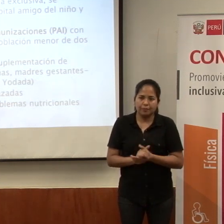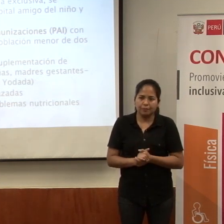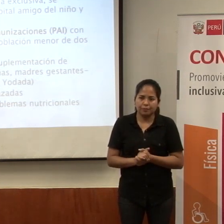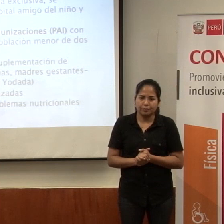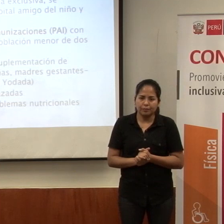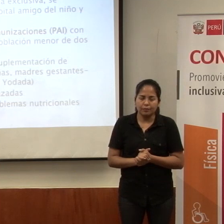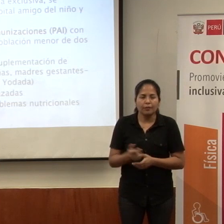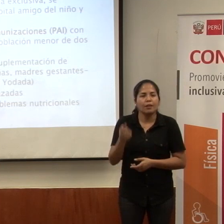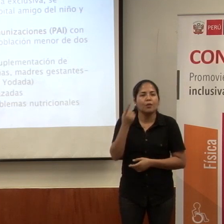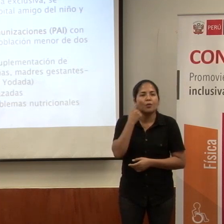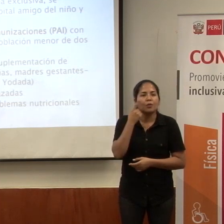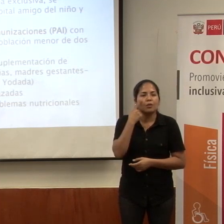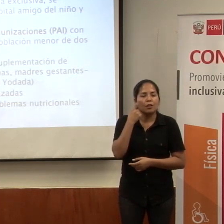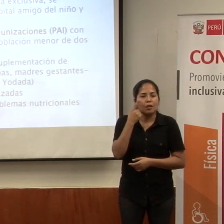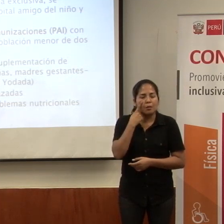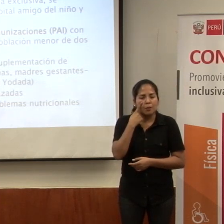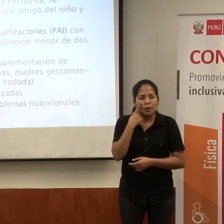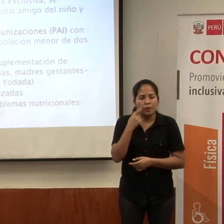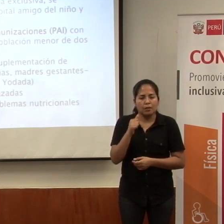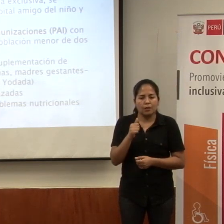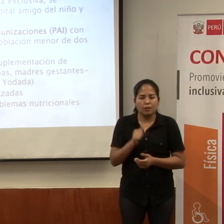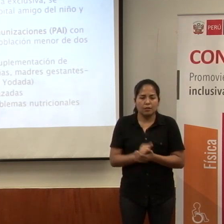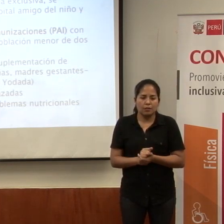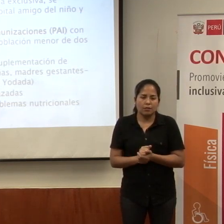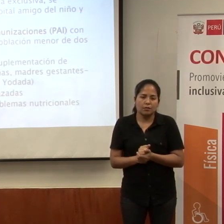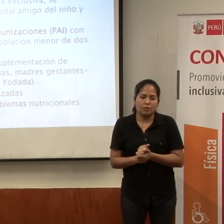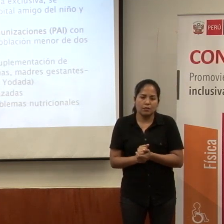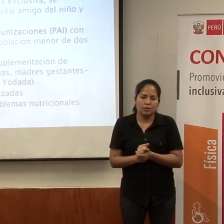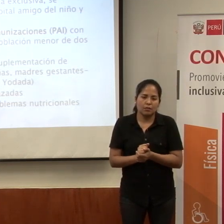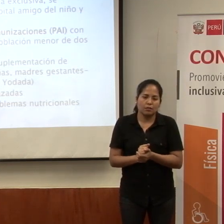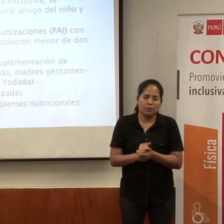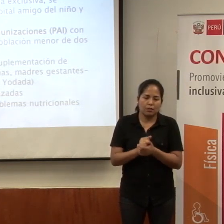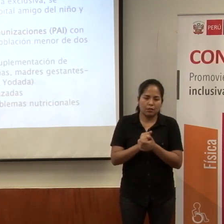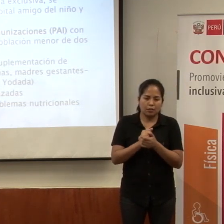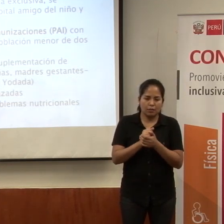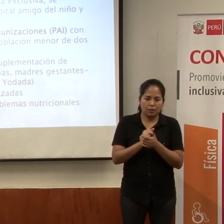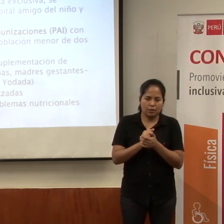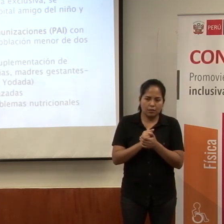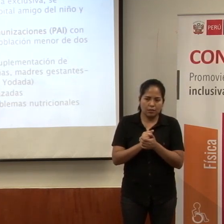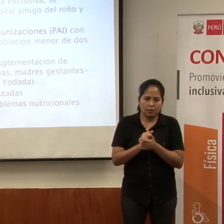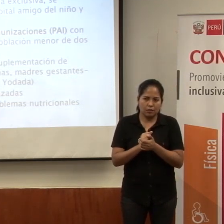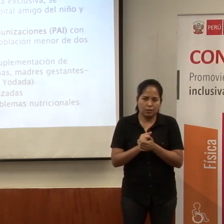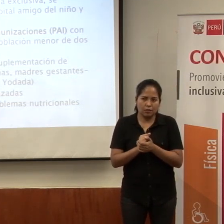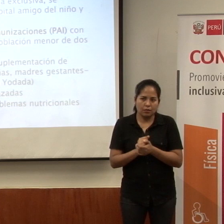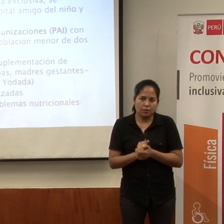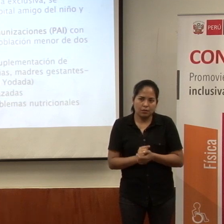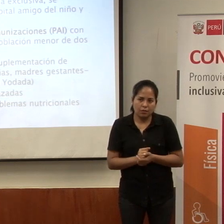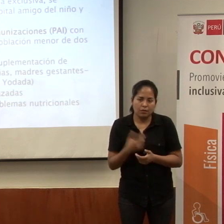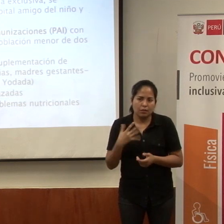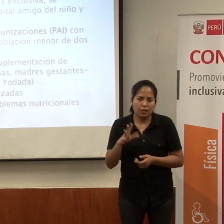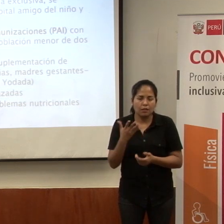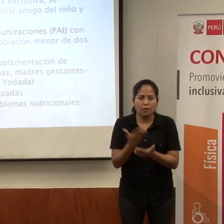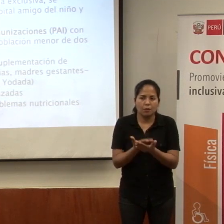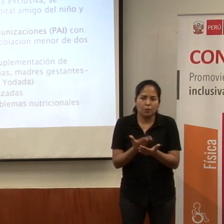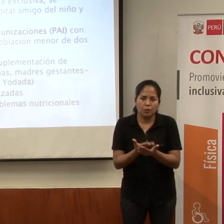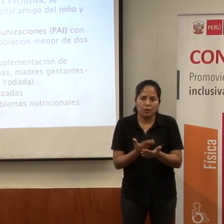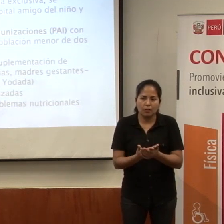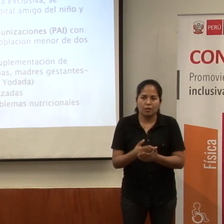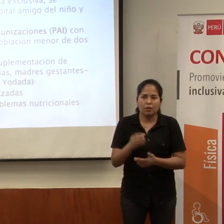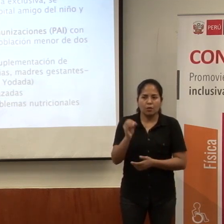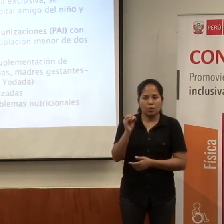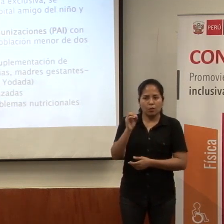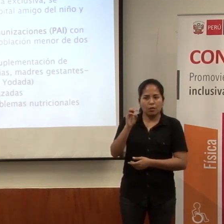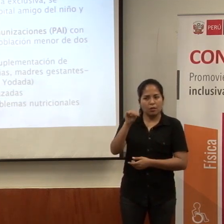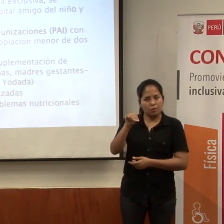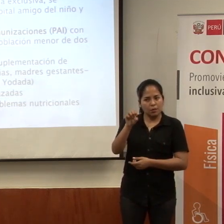sabemos la historia, se utilizó el tema del autismo para echarle la culpa a las vacunas del autismo. Y eso no es verdad. Ya está demostrado, la OMS acaba de